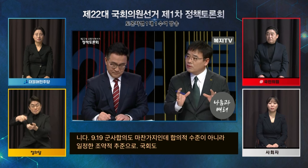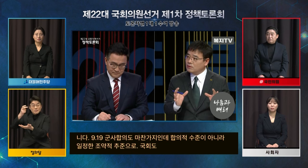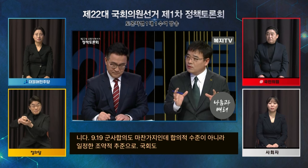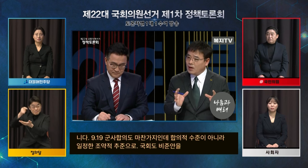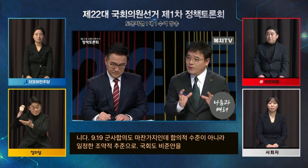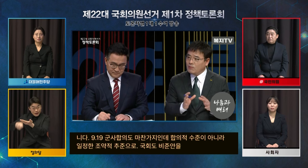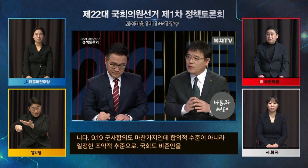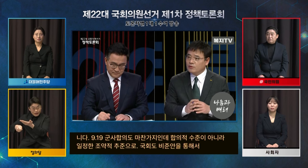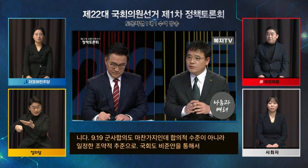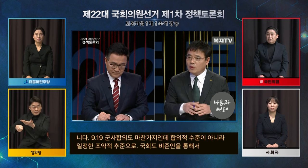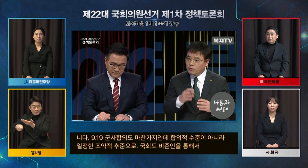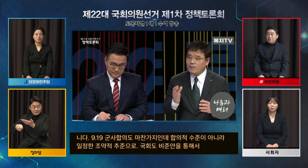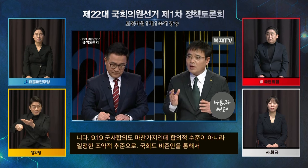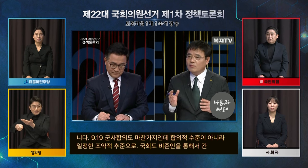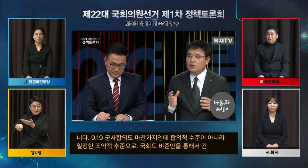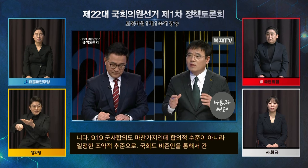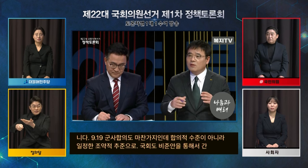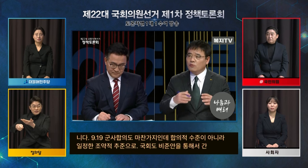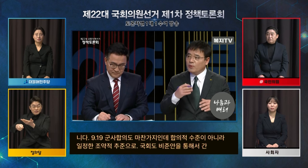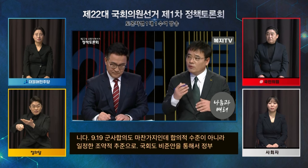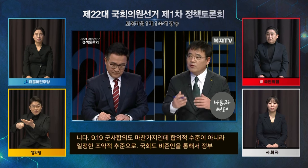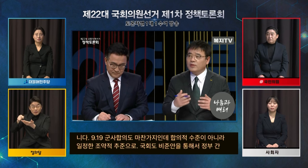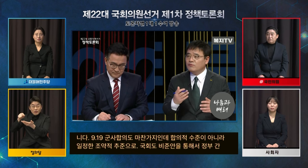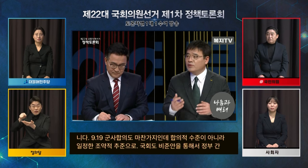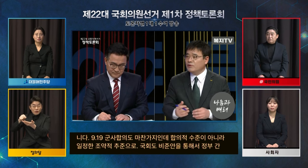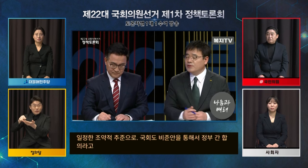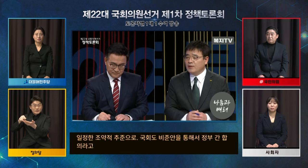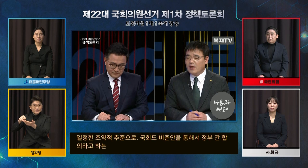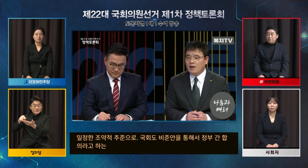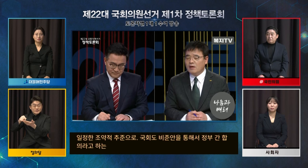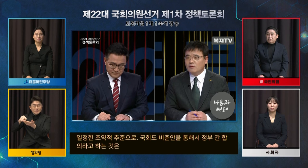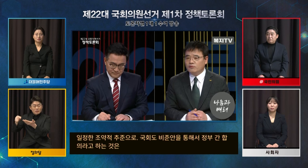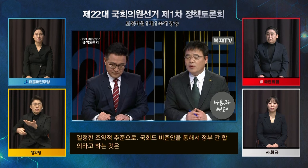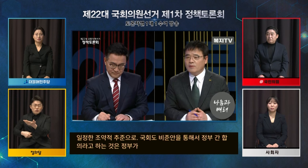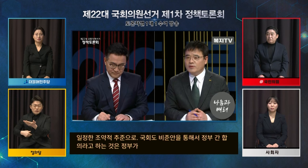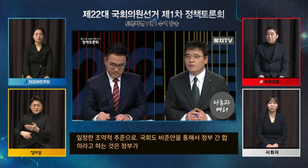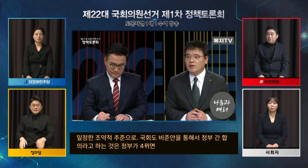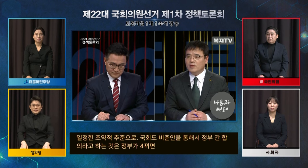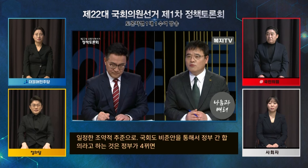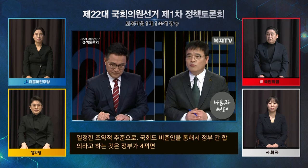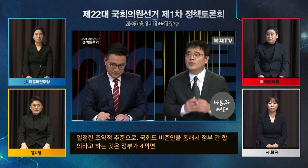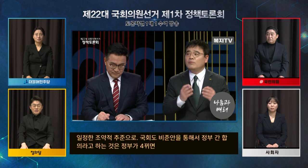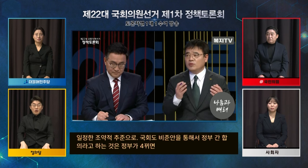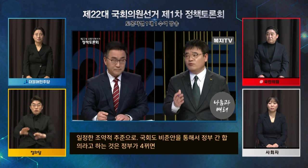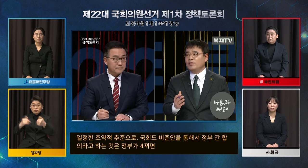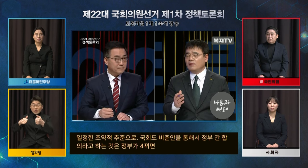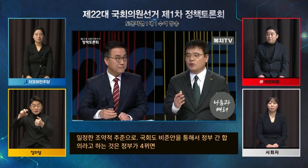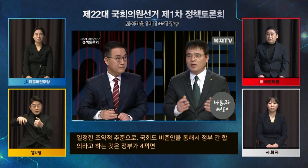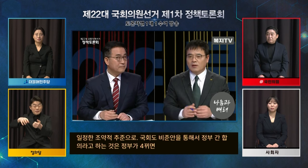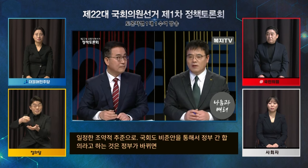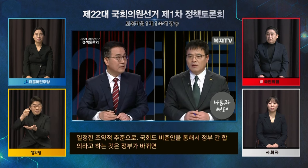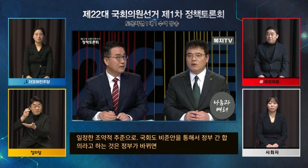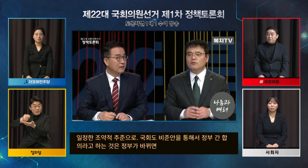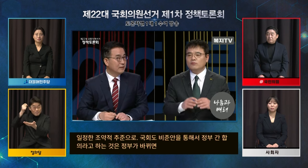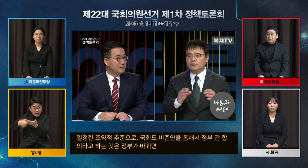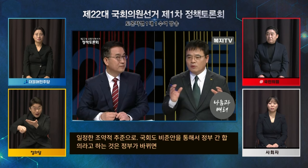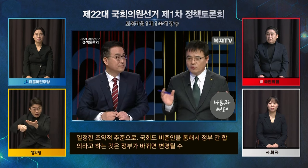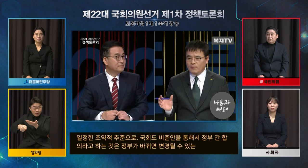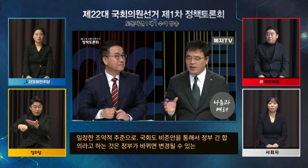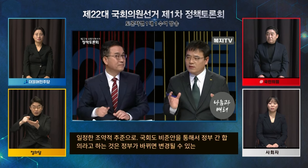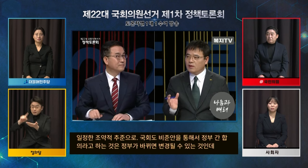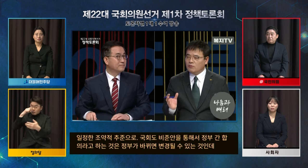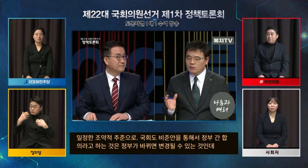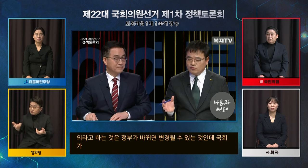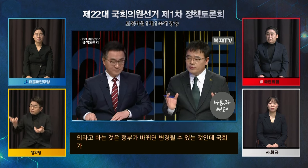간의 어떤 합의라고 하는 것은 정부가 바뀌면 또 변경될 수 있는 것인데 국회가 비준하게 되면 국민적 비준이기 때문에 어느 정도